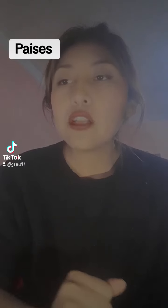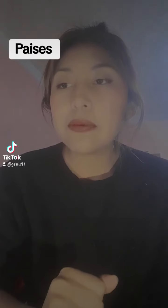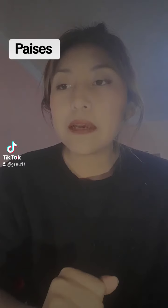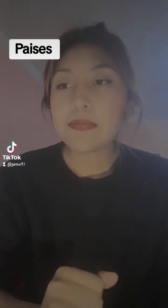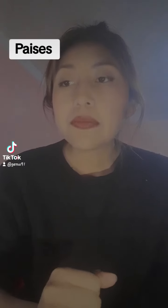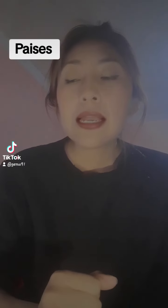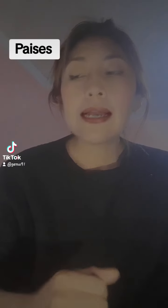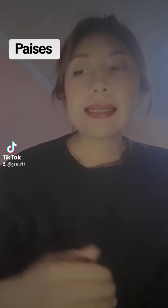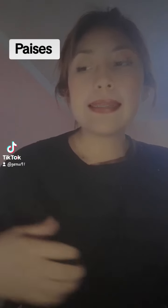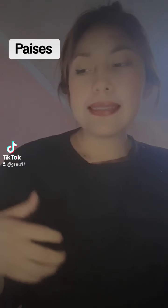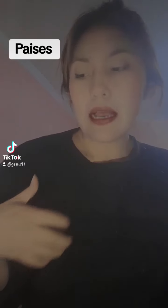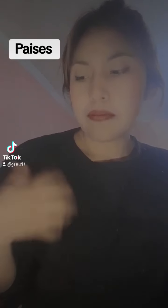Bolivia. Argentina.